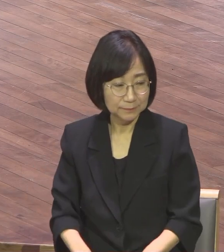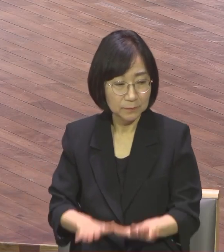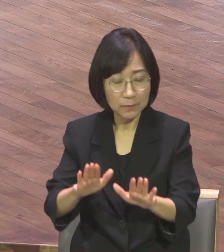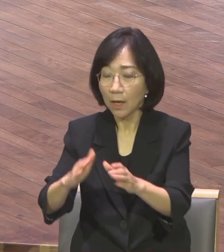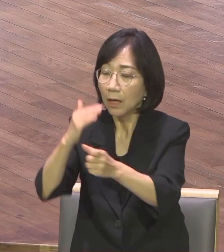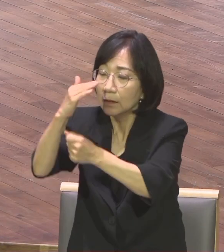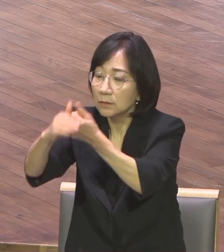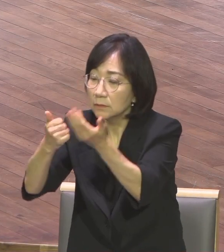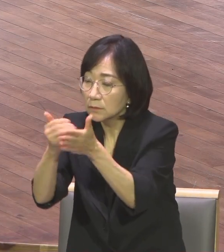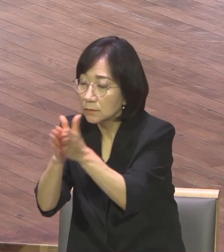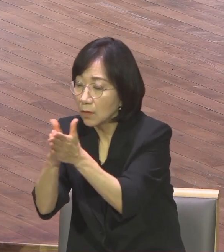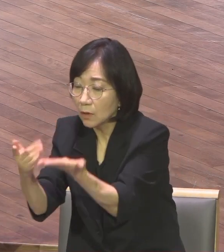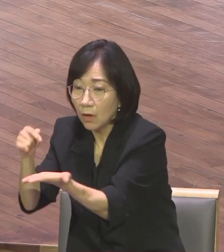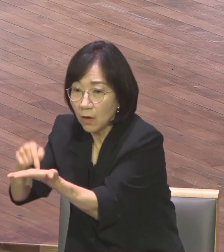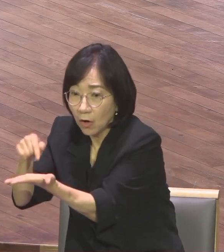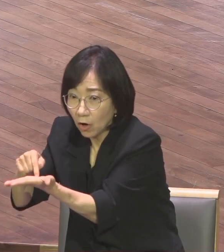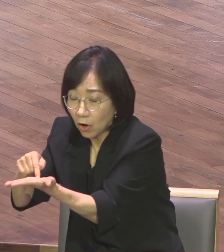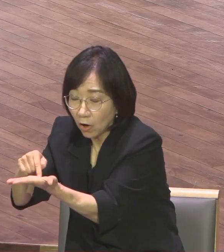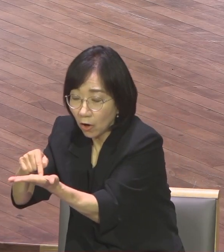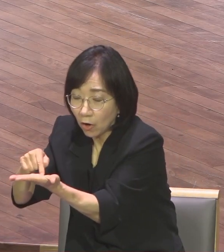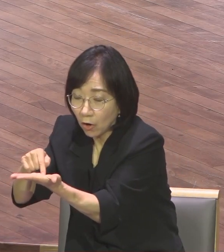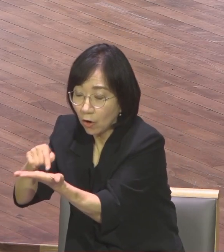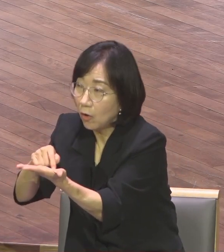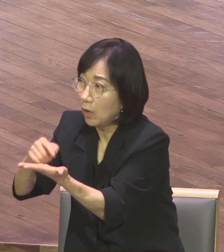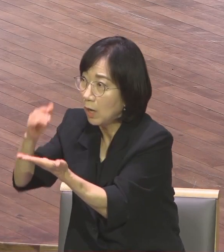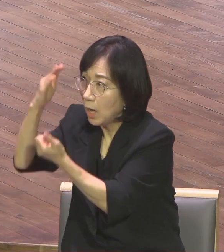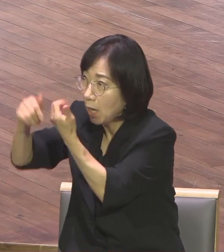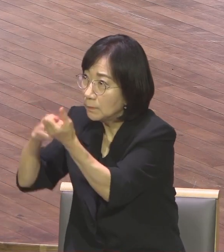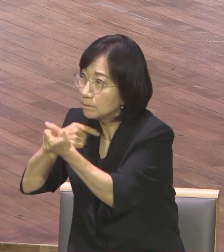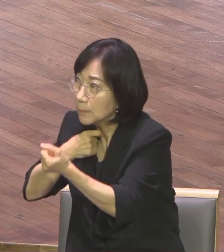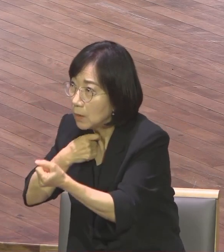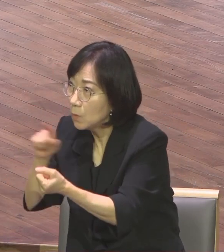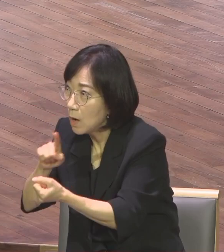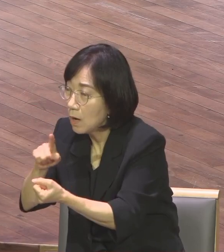성경이 말씀하고 있는 그대로 하나님 뜻이 무엇인지